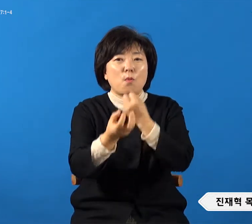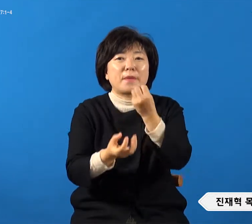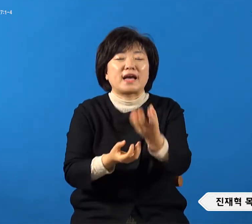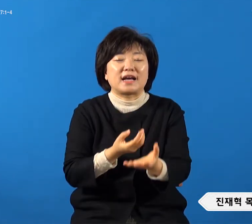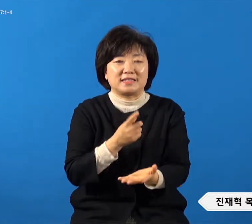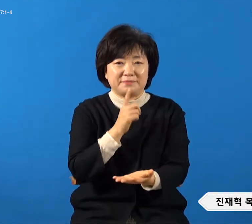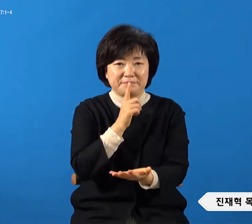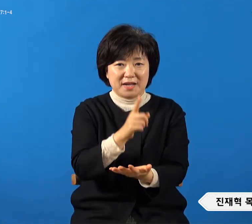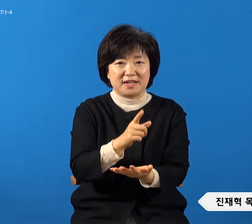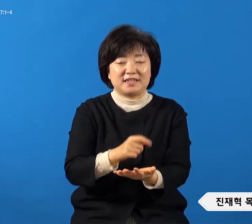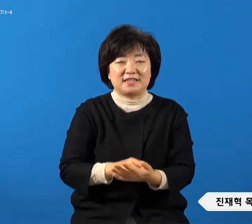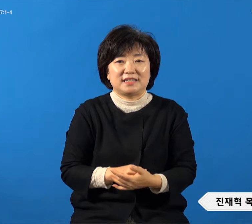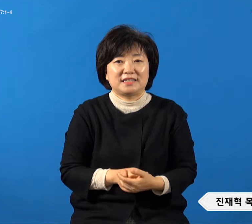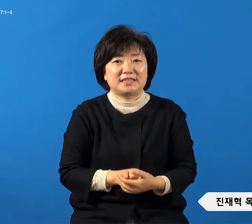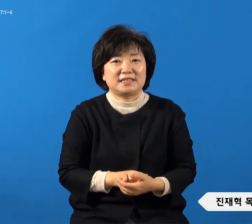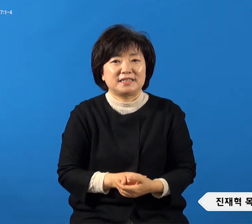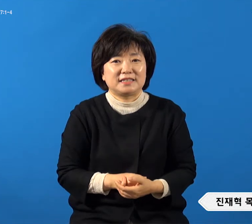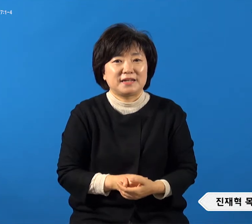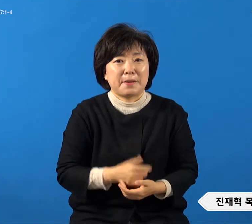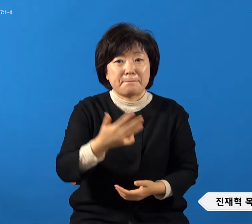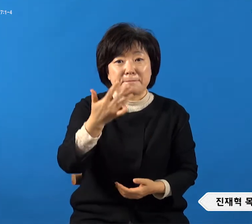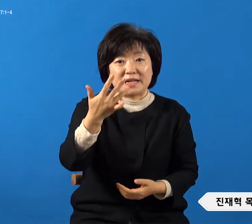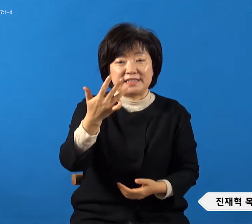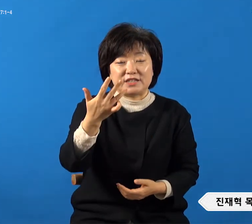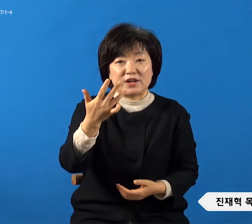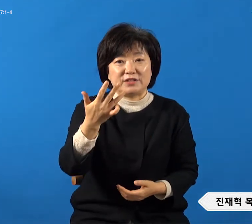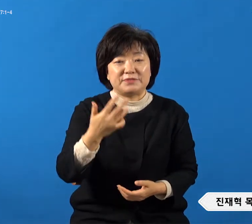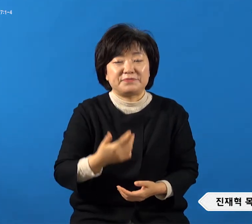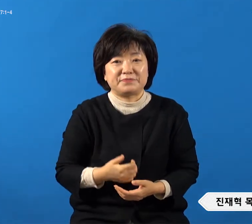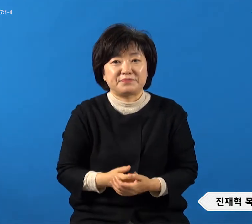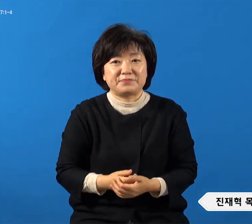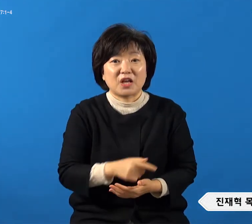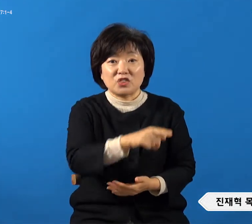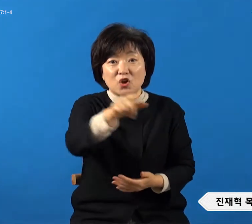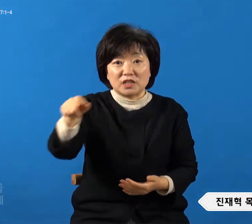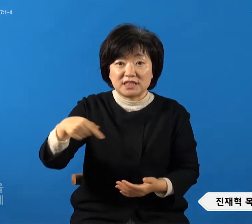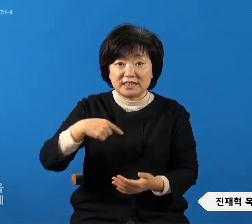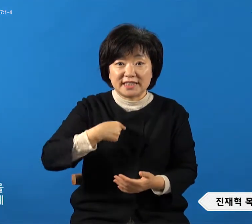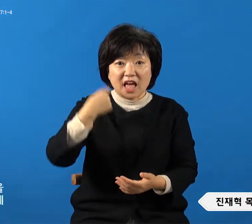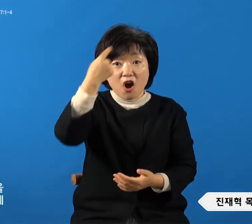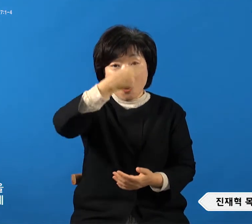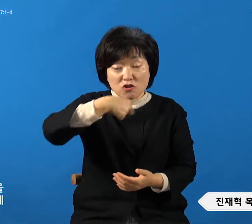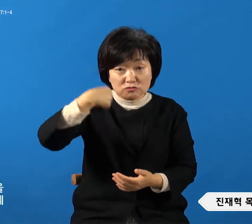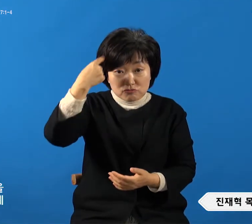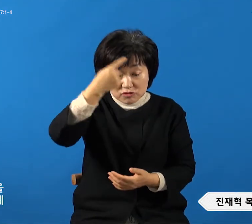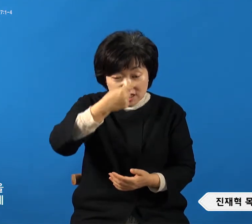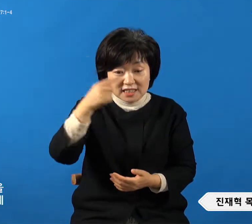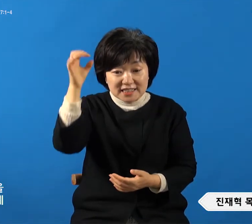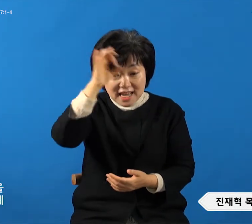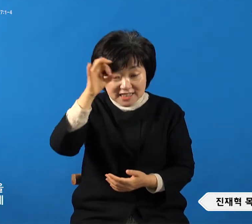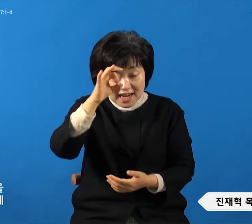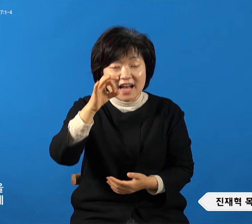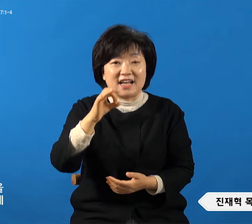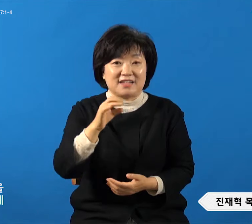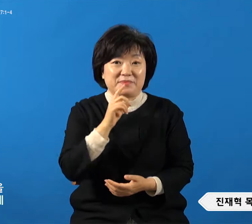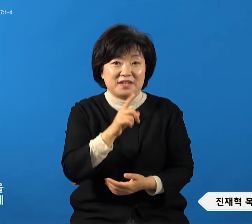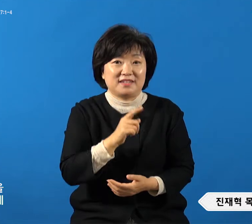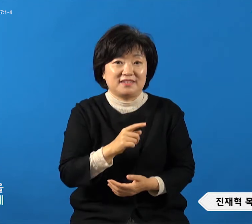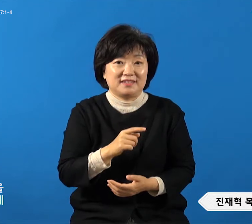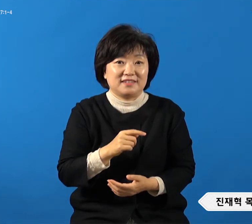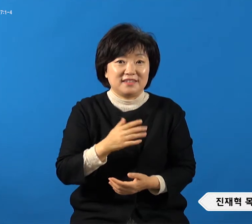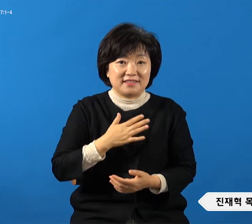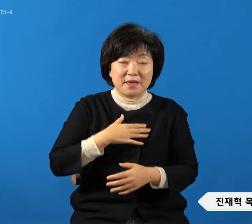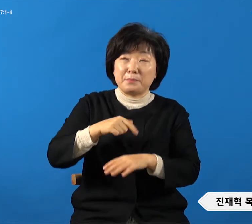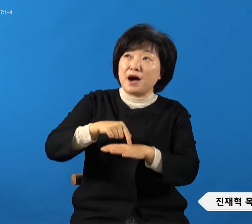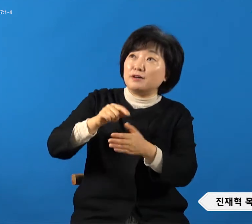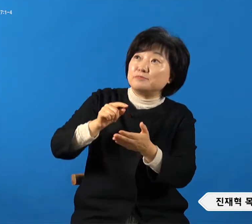고백하고 있는 모습을 보게 됩니다. 8절 말씀 보십시오. 너희는 내 얼굴을 찾으라 하실 때에 내가 마음으로